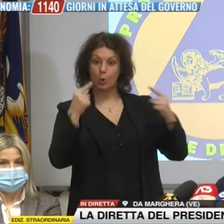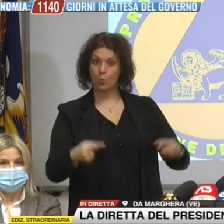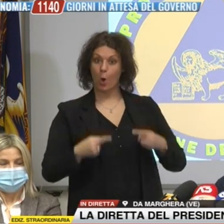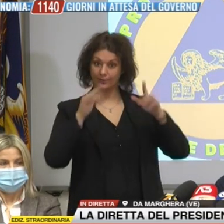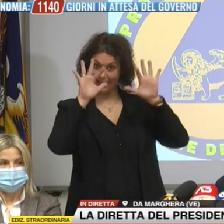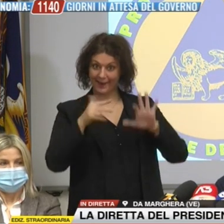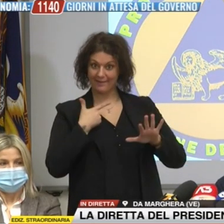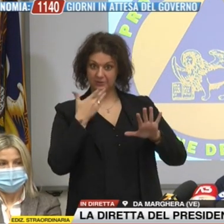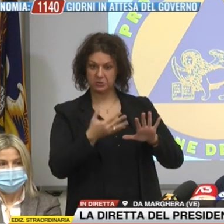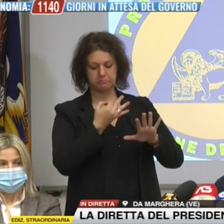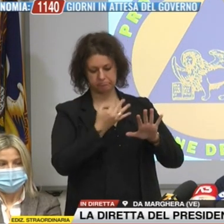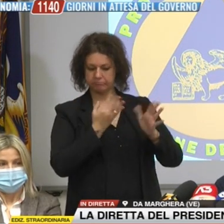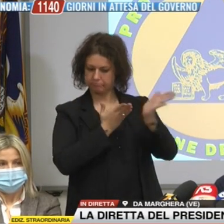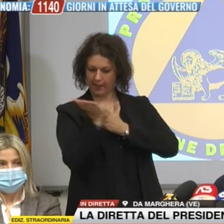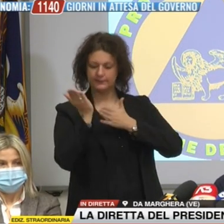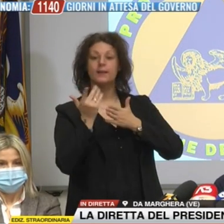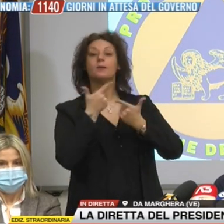di utilizzare le gomme da neve.